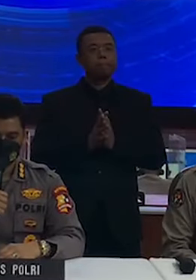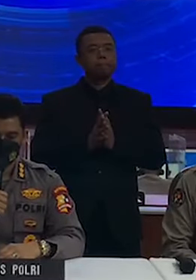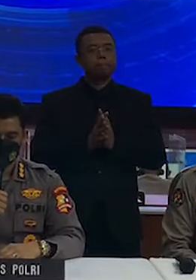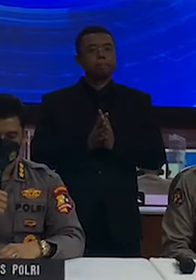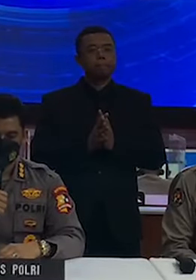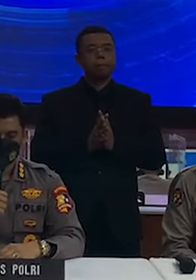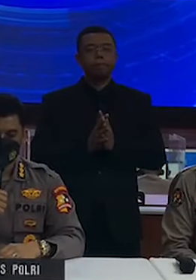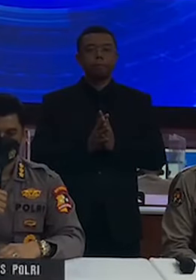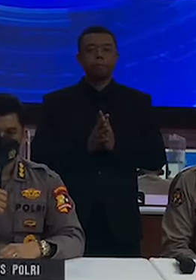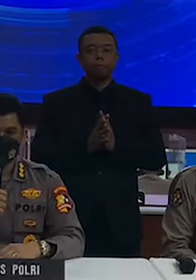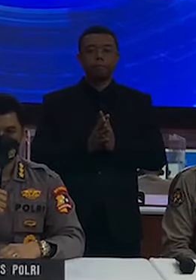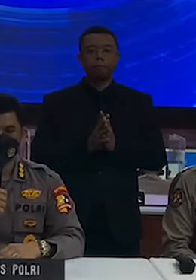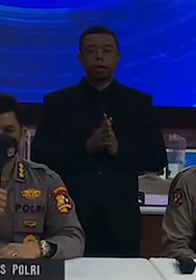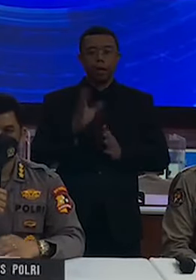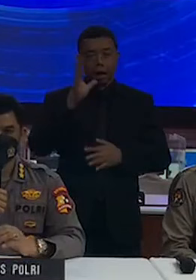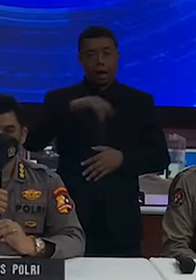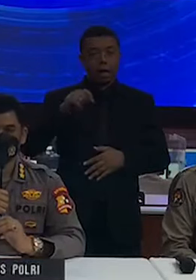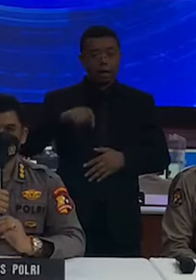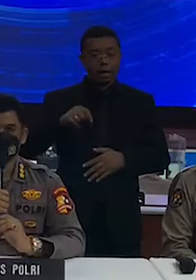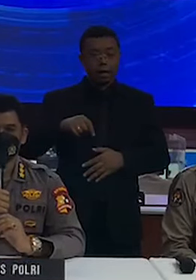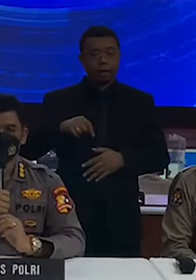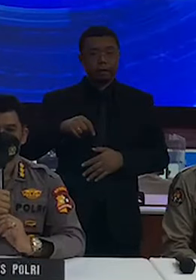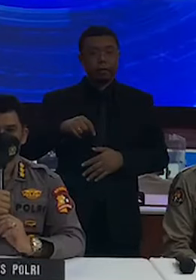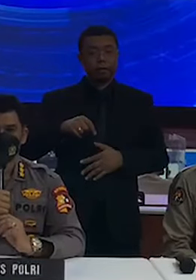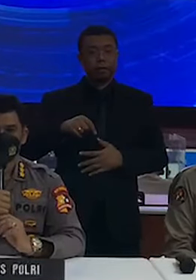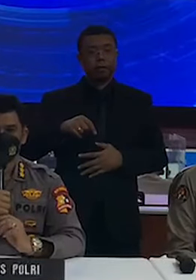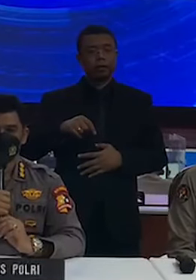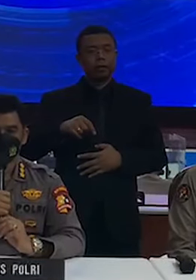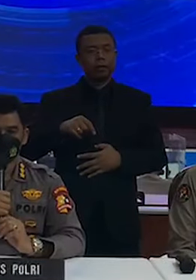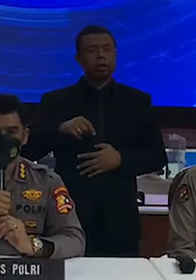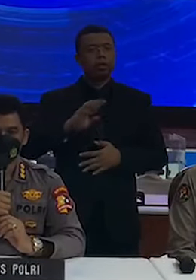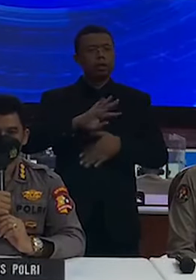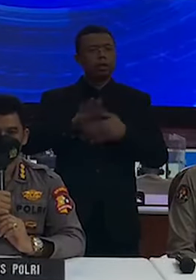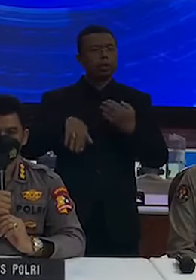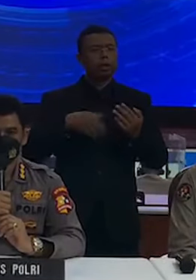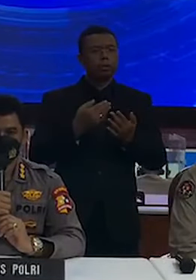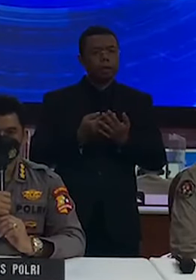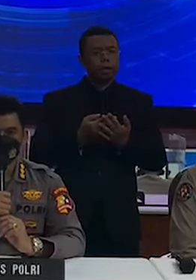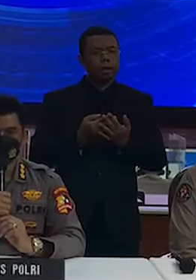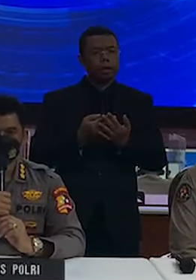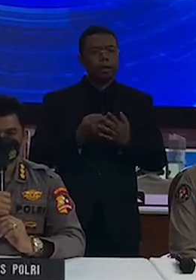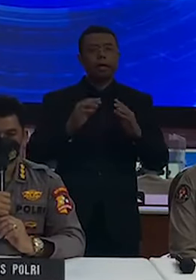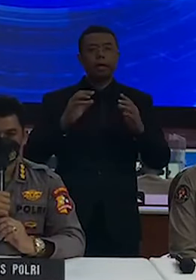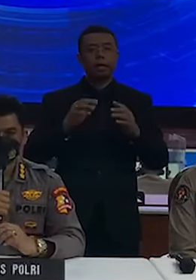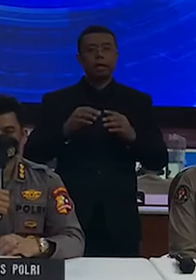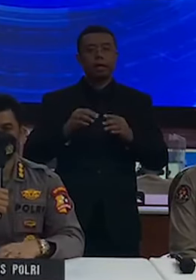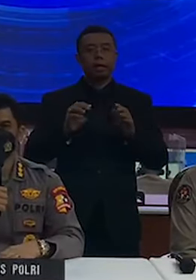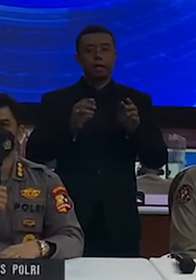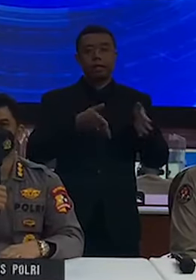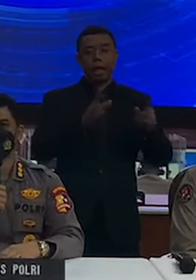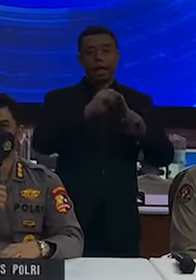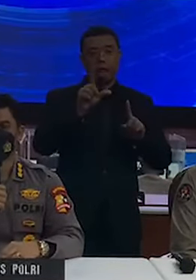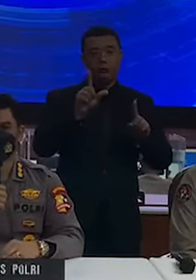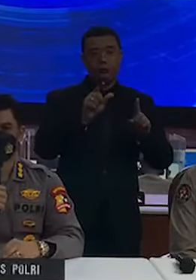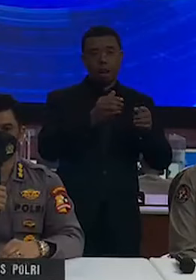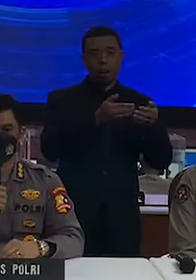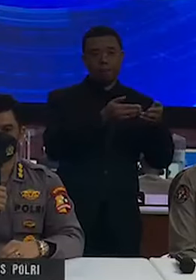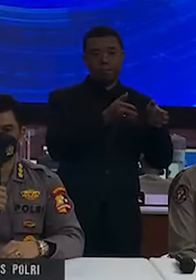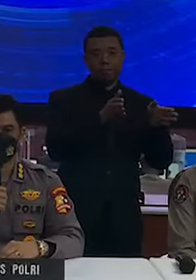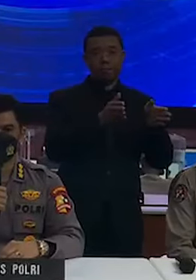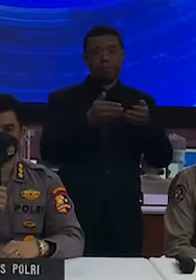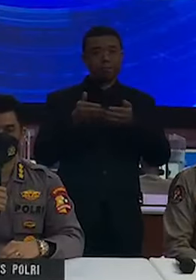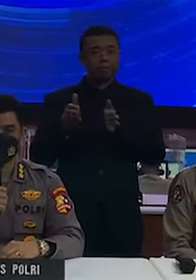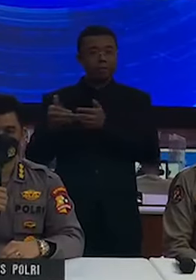Dan pada hari ini seluruh pintu gerbang tol arah